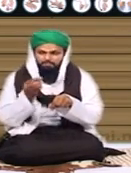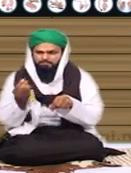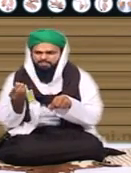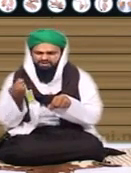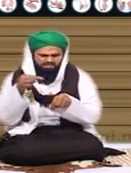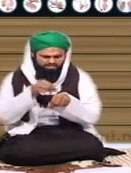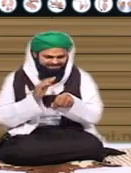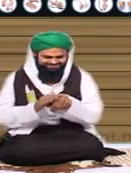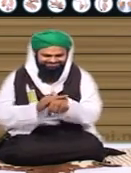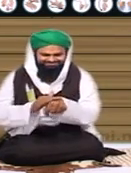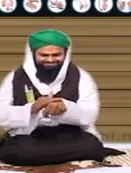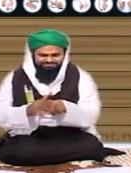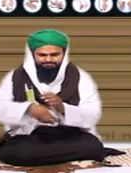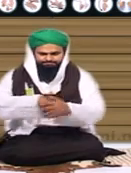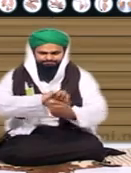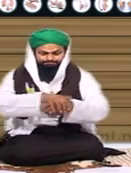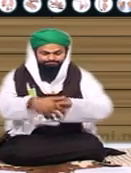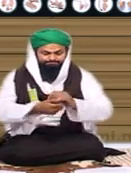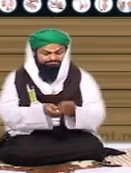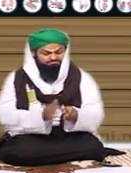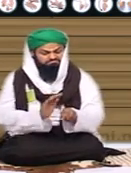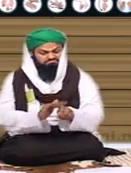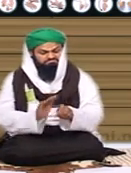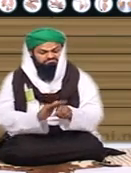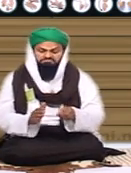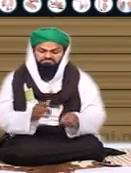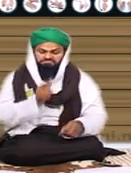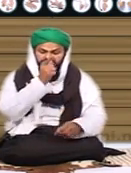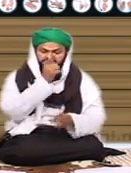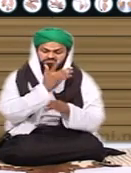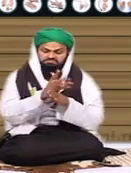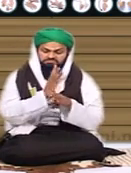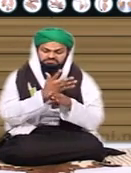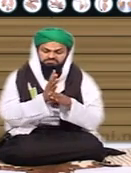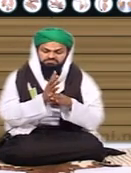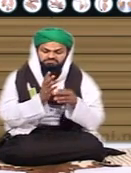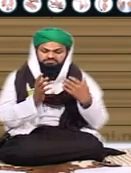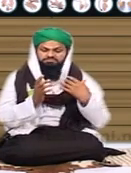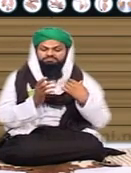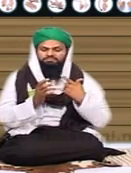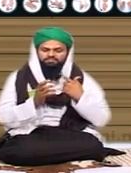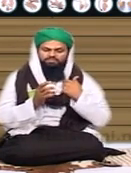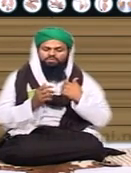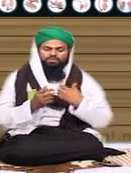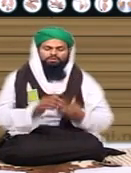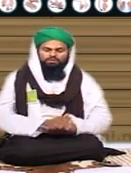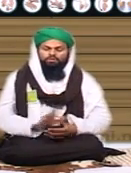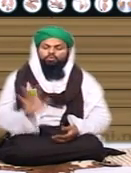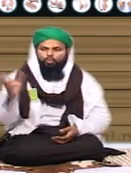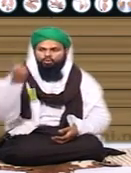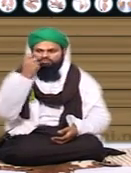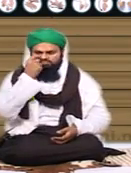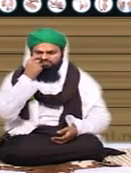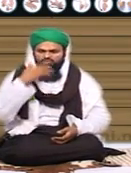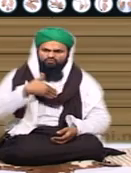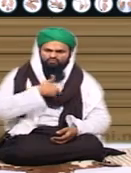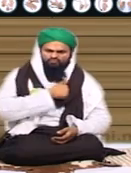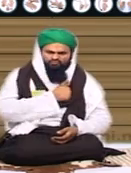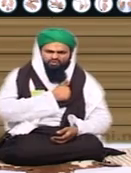کا دھبا ہو گیا اس کو آپ دھو ڈالتے ہیں, ہر وقت آپ ٹپ ٹاپ میں رہتے ہیں. آپ کو وہی کفن دیا جائے گا